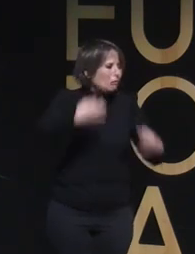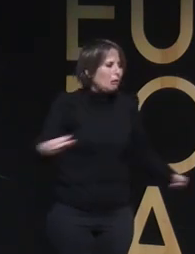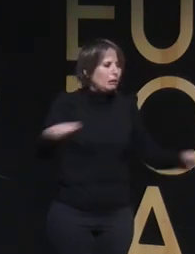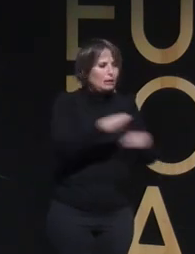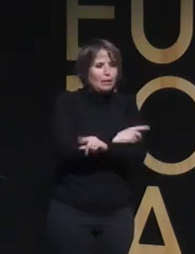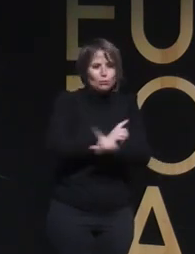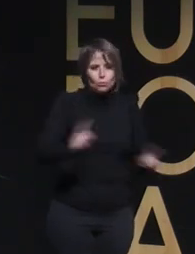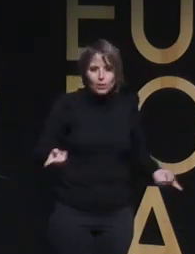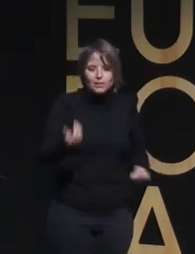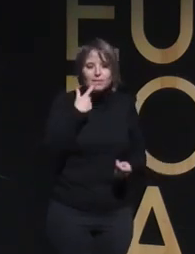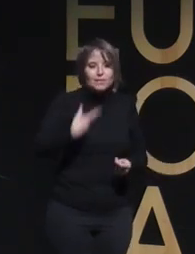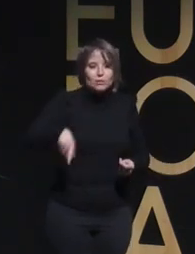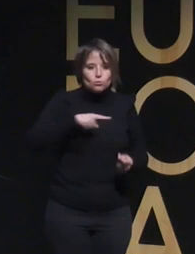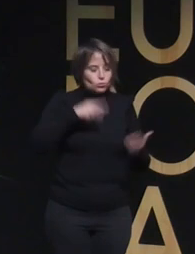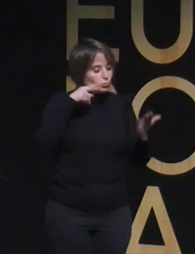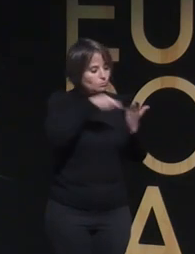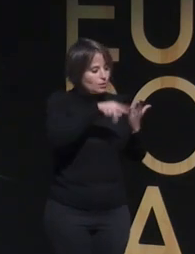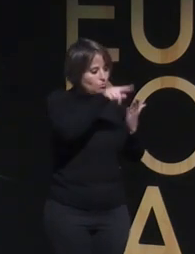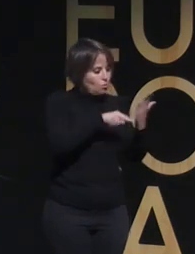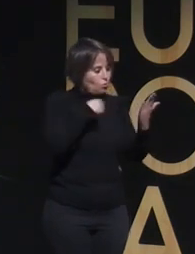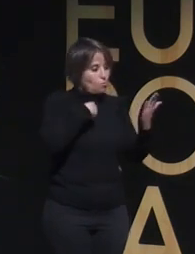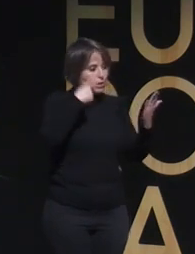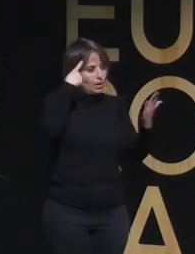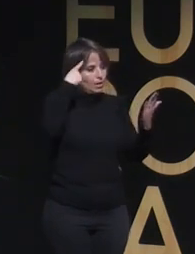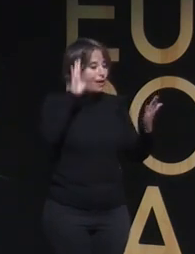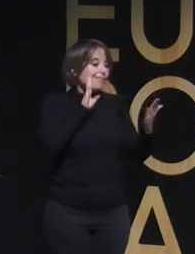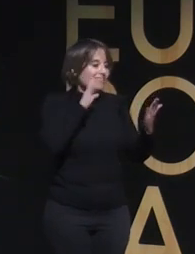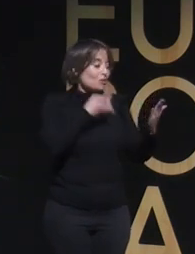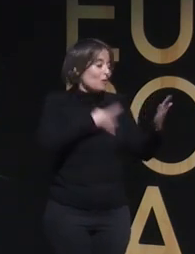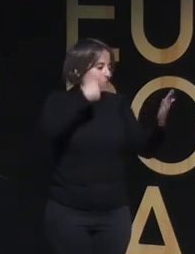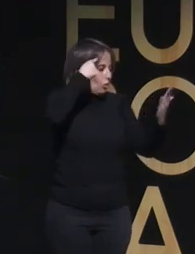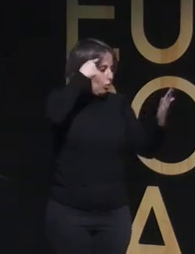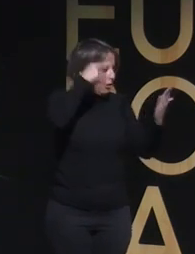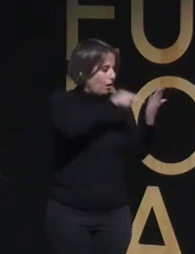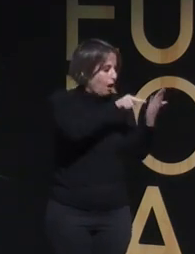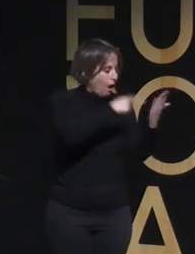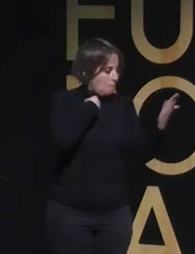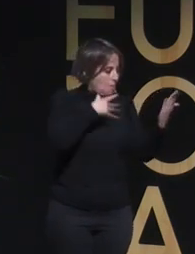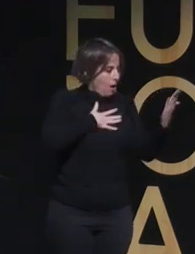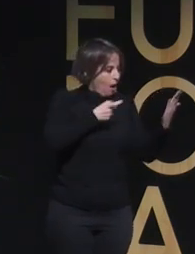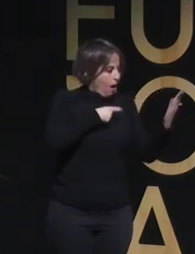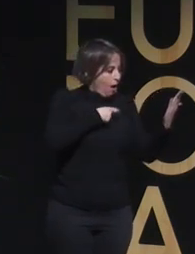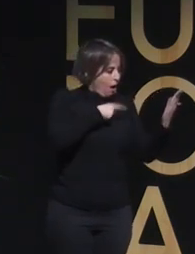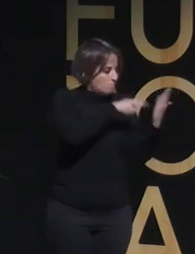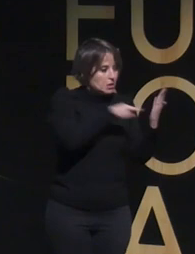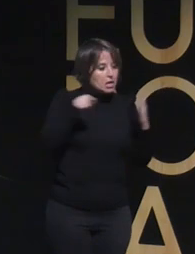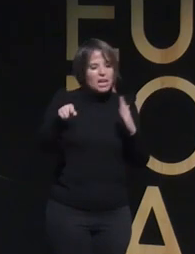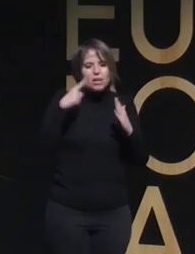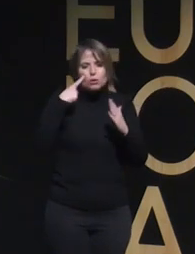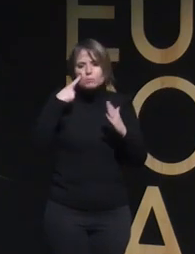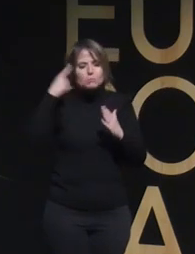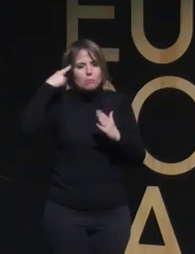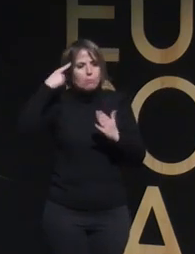cabo. Y nosotros lo estamos viendo con el Borja Mari, cuidado. ¿Me explico? Lo estamos viendo con el neocórtex. Y lo estamos viendo con las... Y ellos están hablando desde la